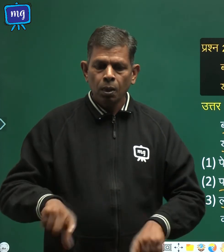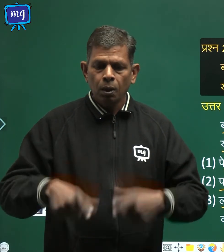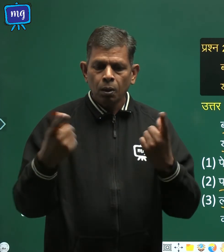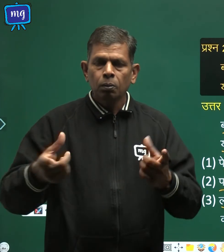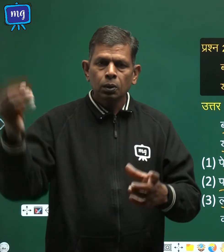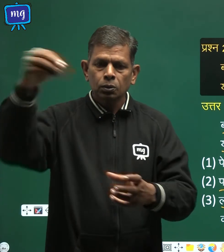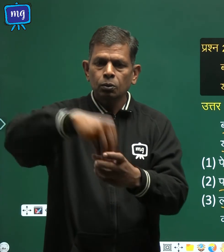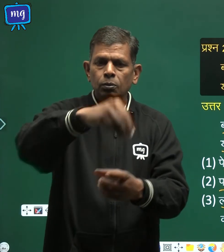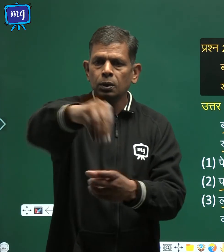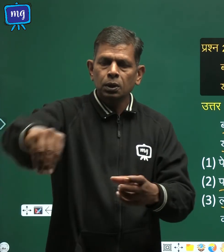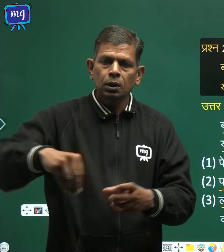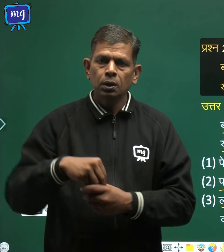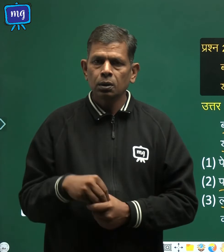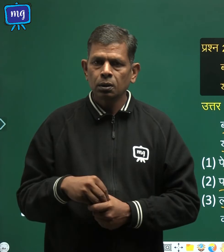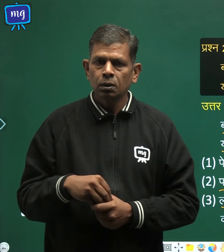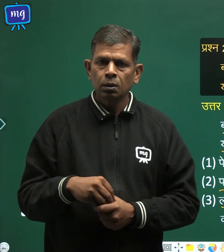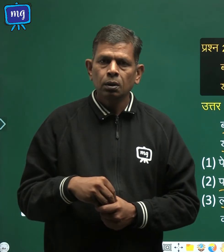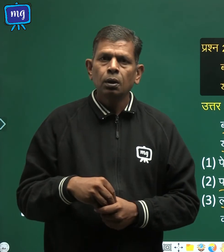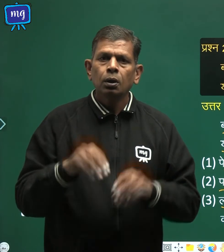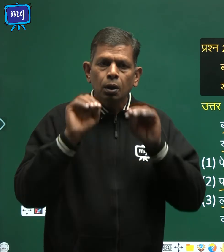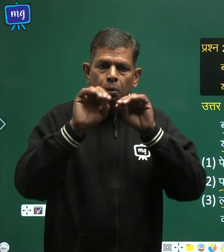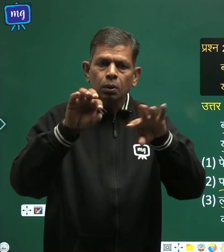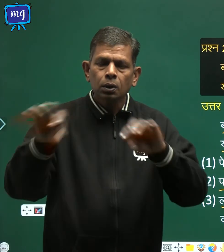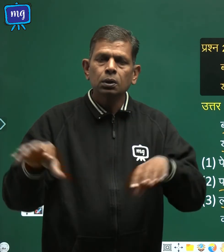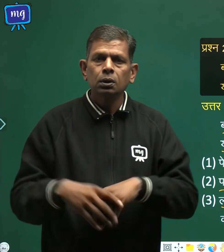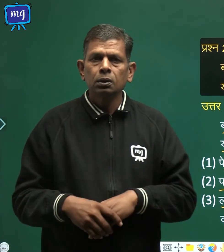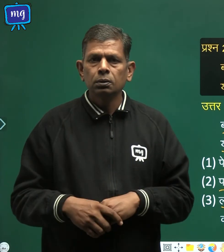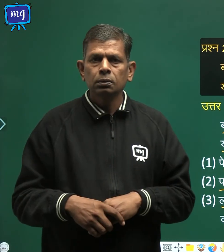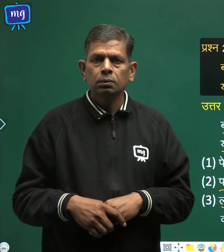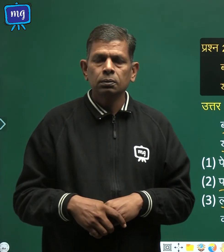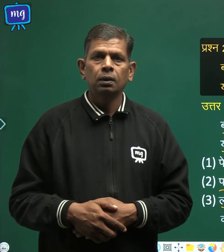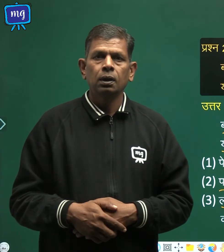वृक्षारोपण के लिए प्रेरित करना।